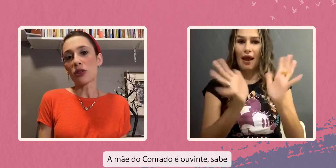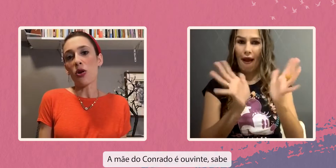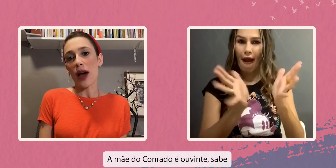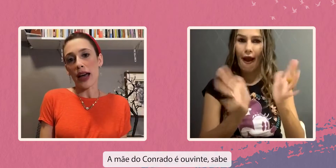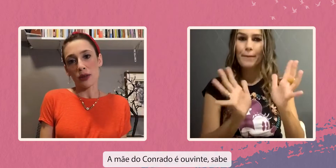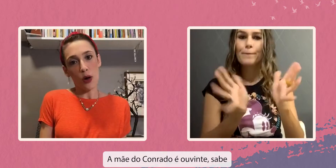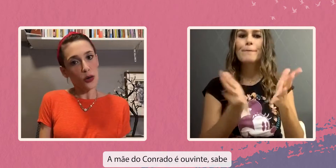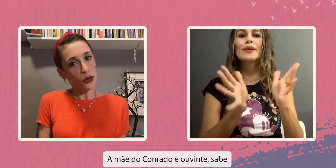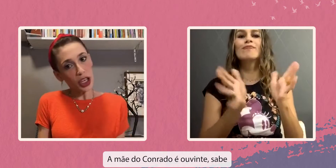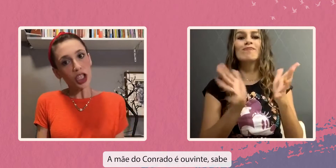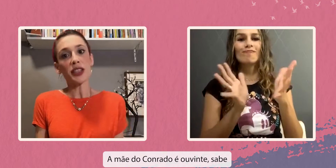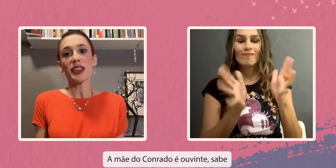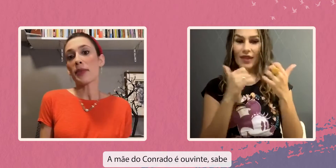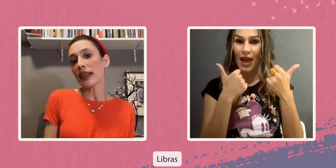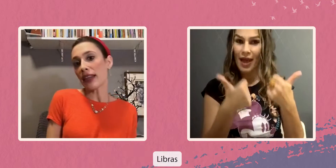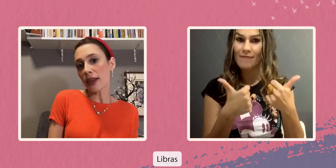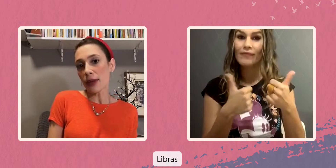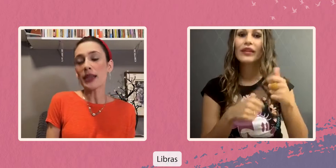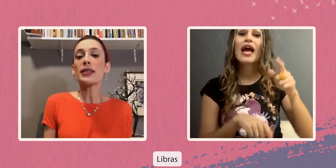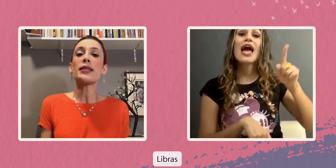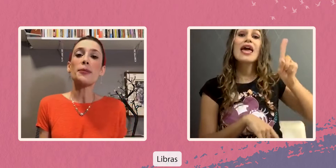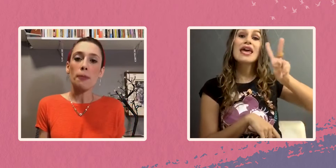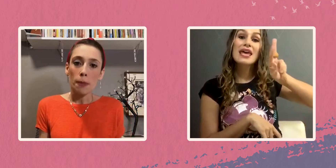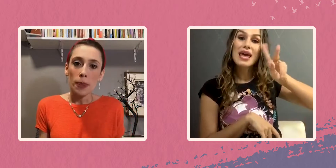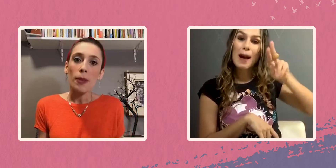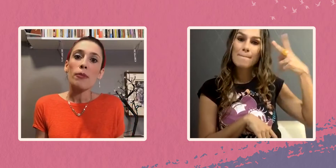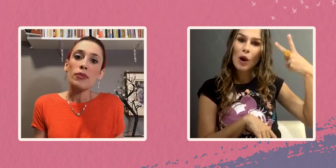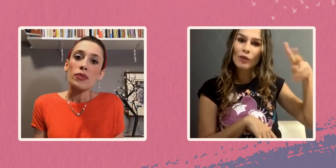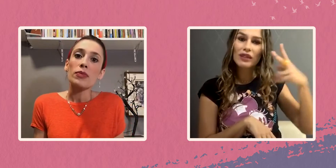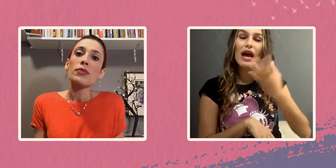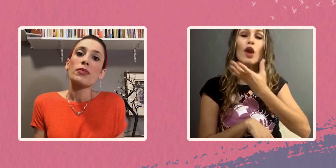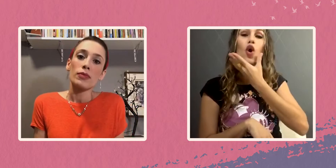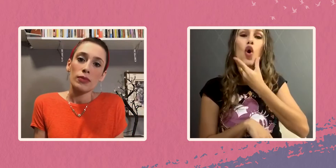A mãe do Conrado é ouvinte, sabe Libras.